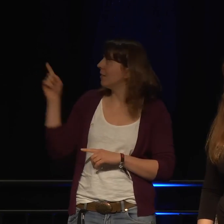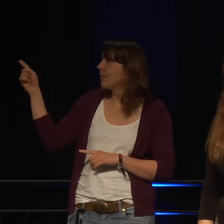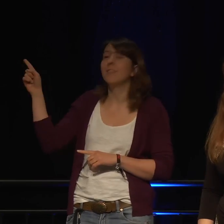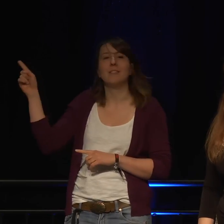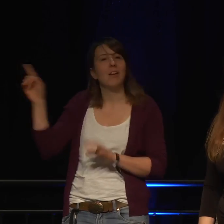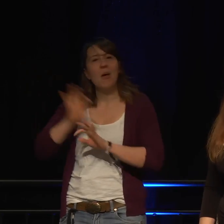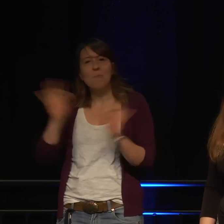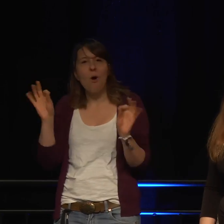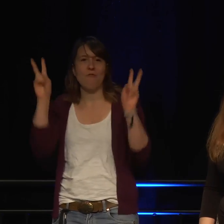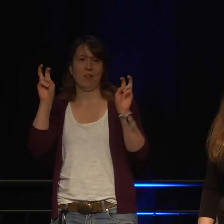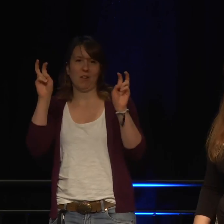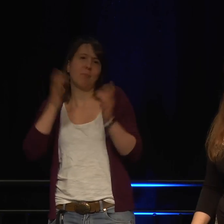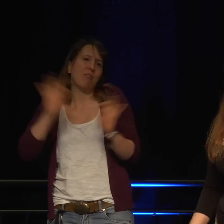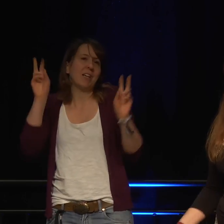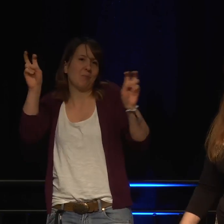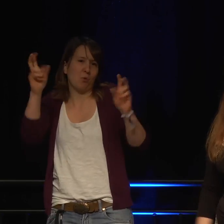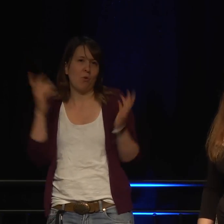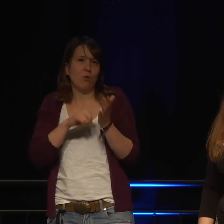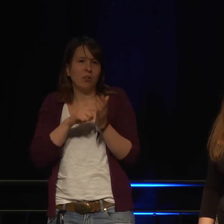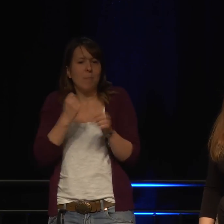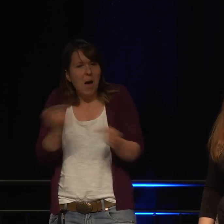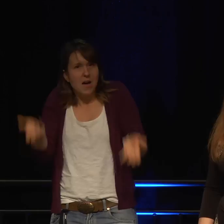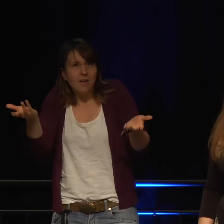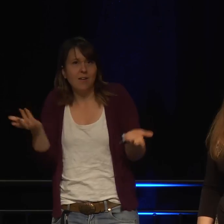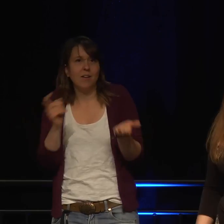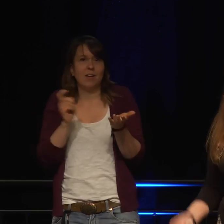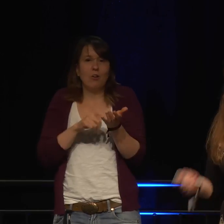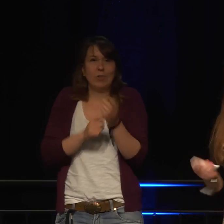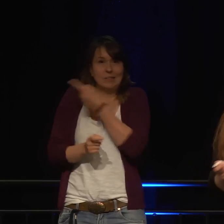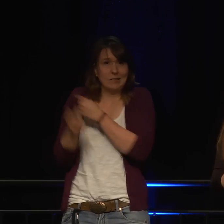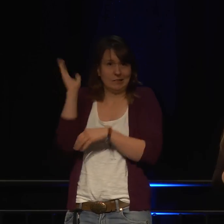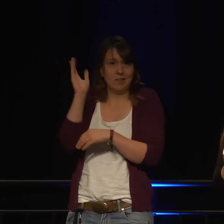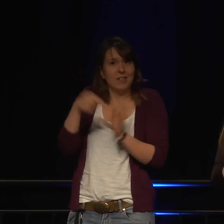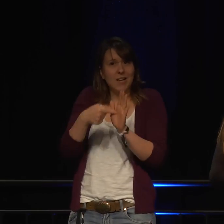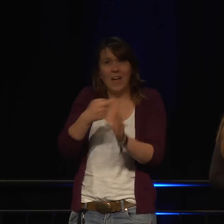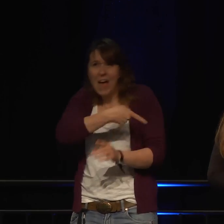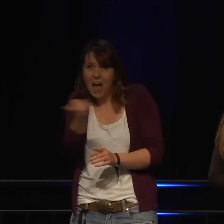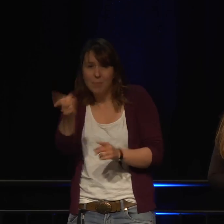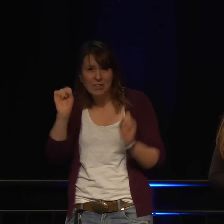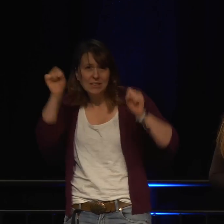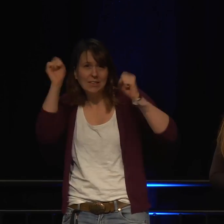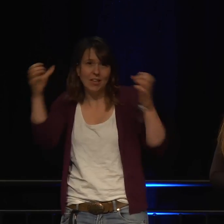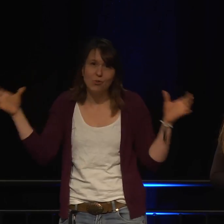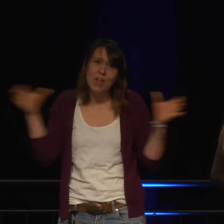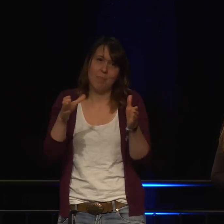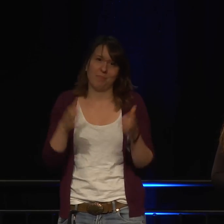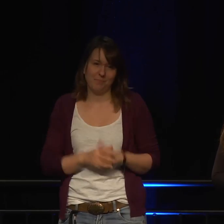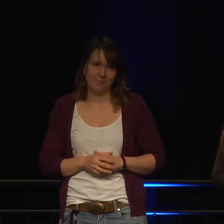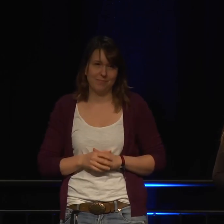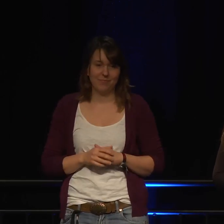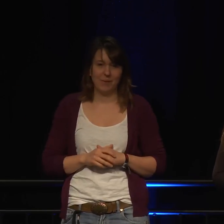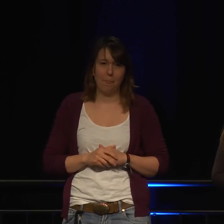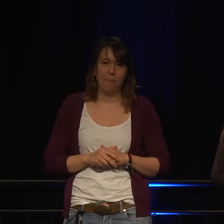Y esto es perfecto para el tema de nuestro congreso, TUVAT, hacer algo, porque es para hacer algo